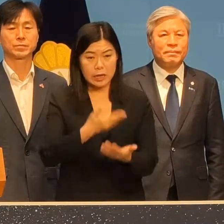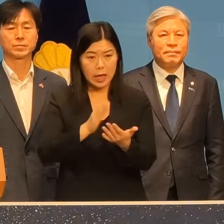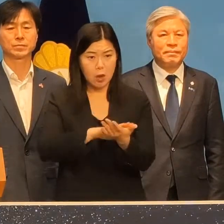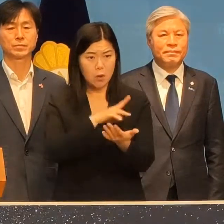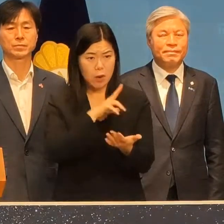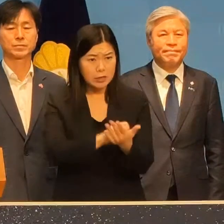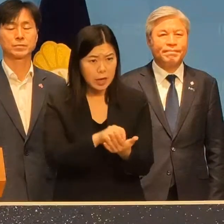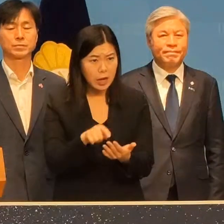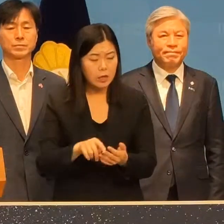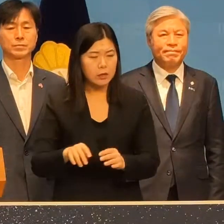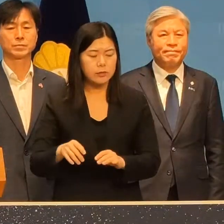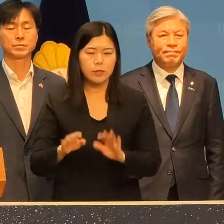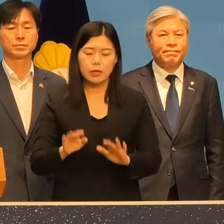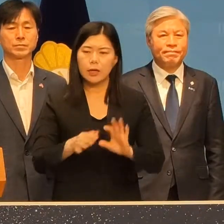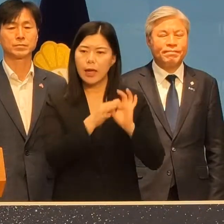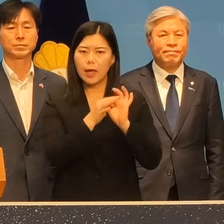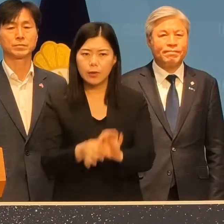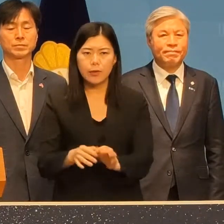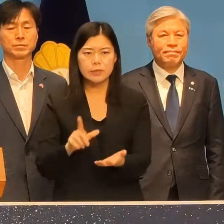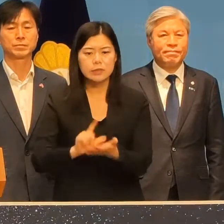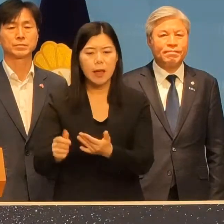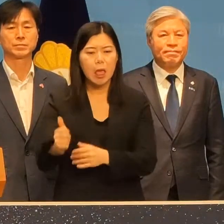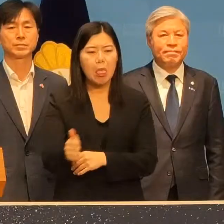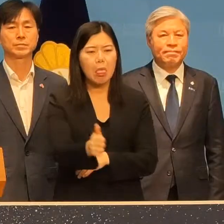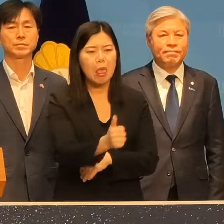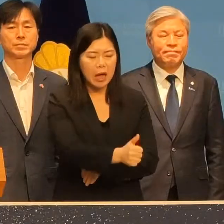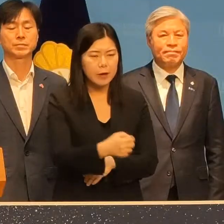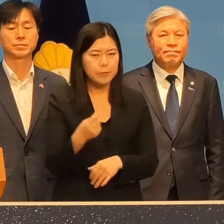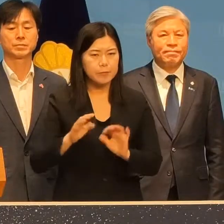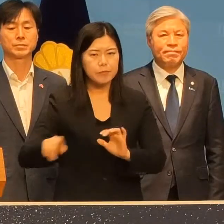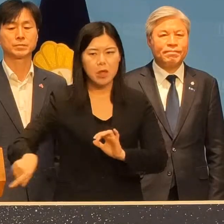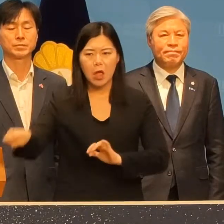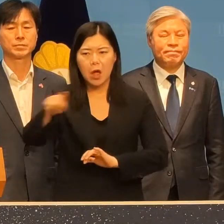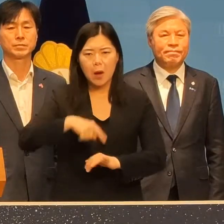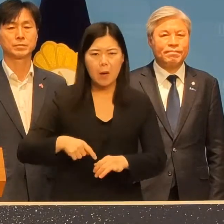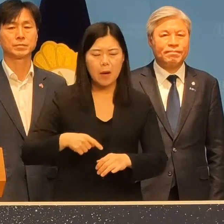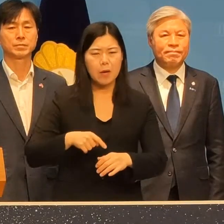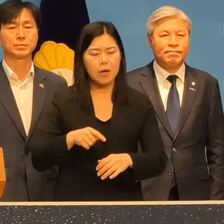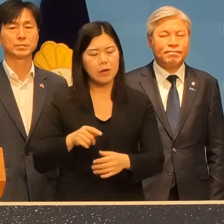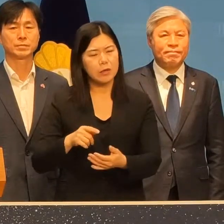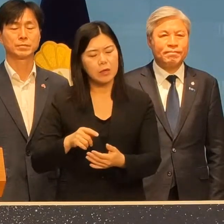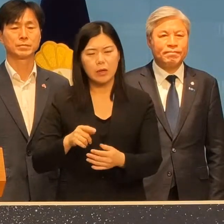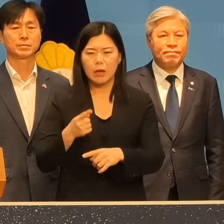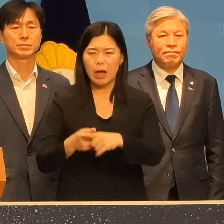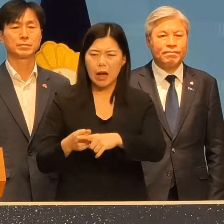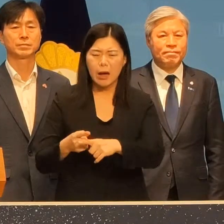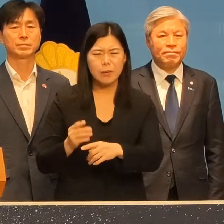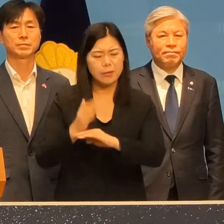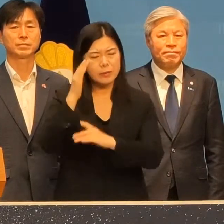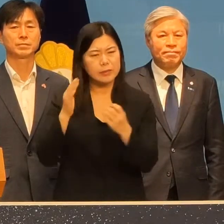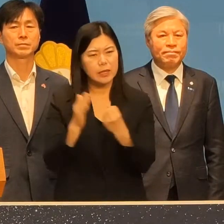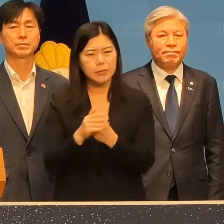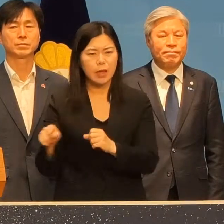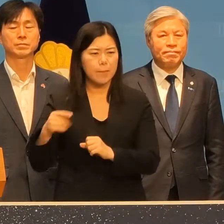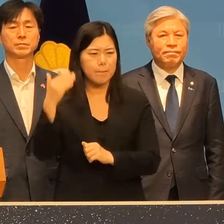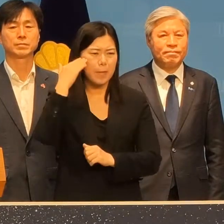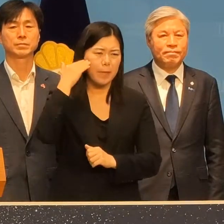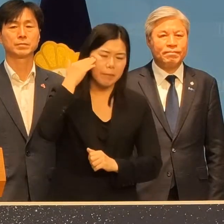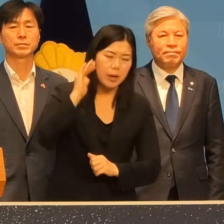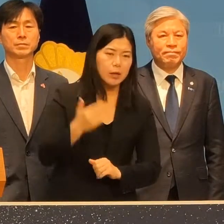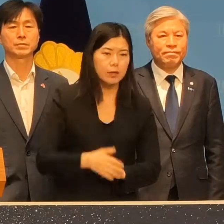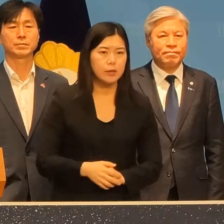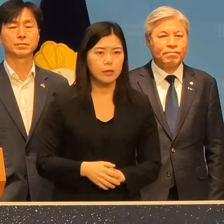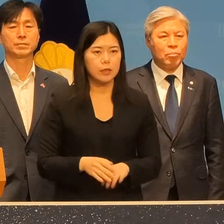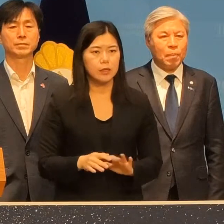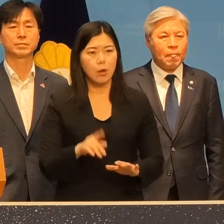번번이 내란 세력 지방자치단체장과 내란 세력 과반의 지방의회 벽에 가로막힐 수 있습니다. 바로